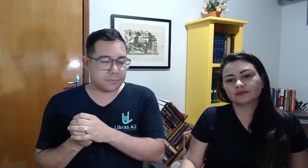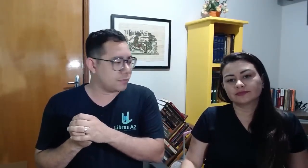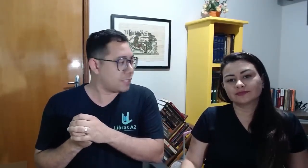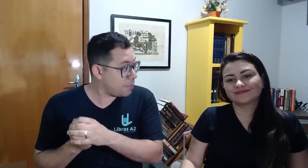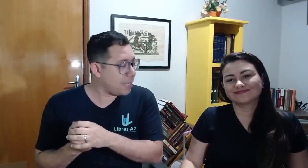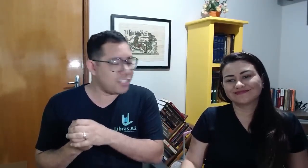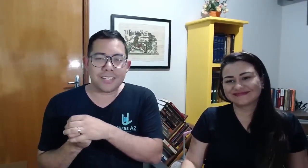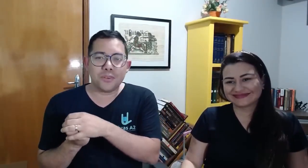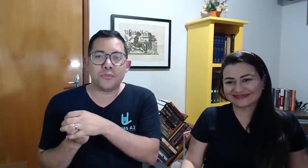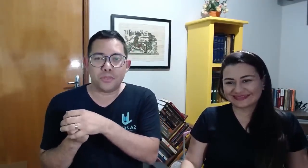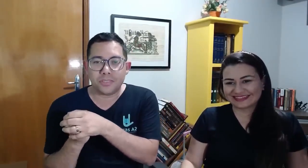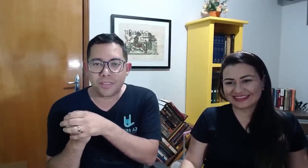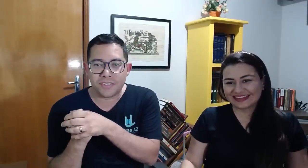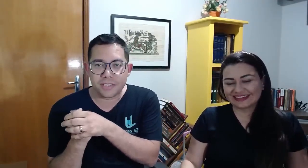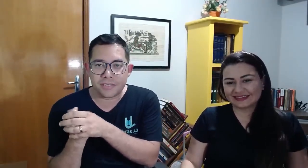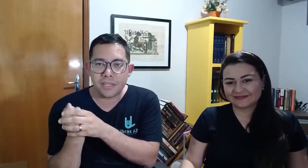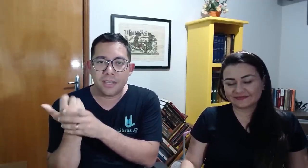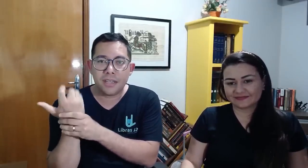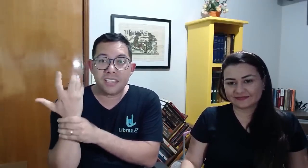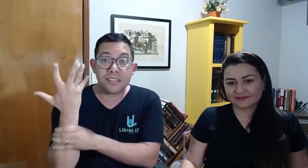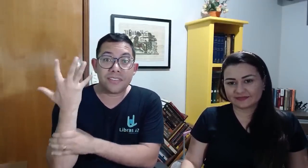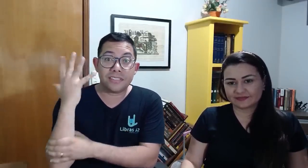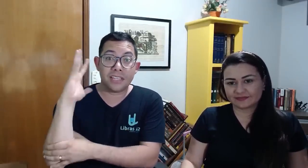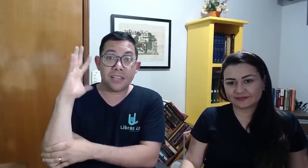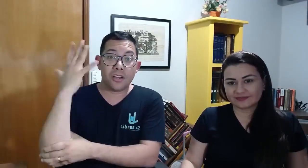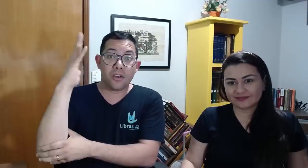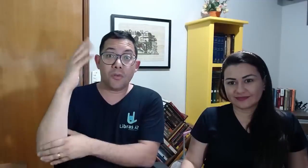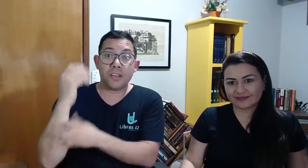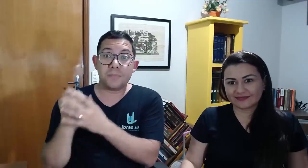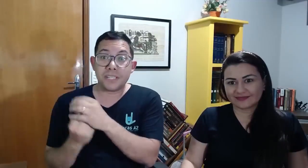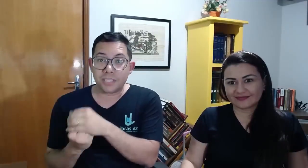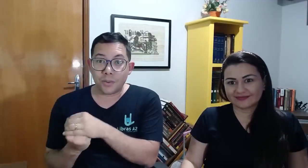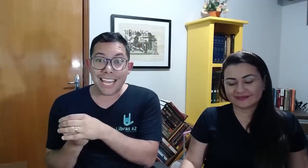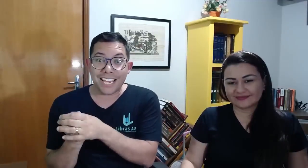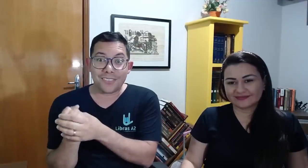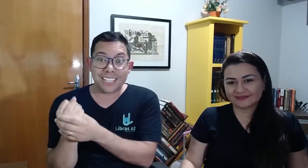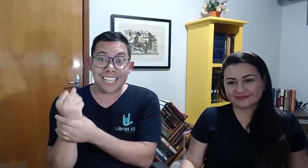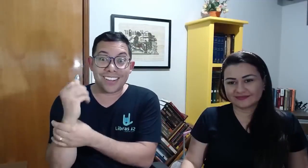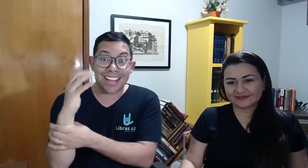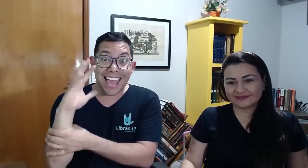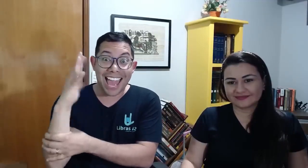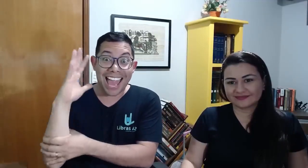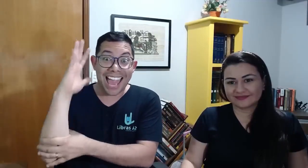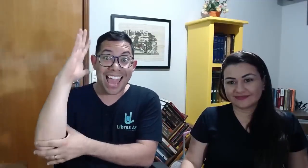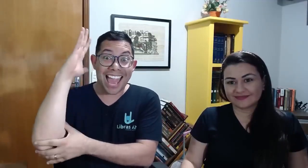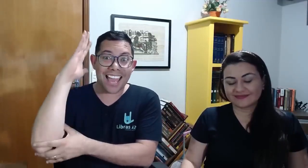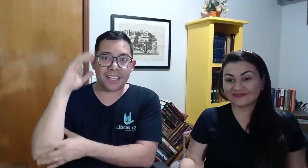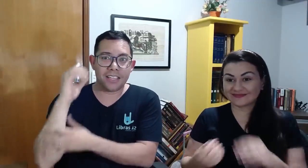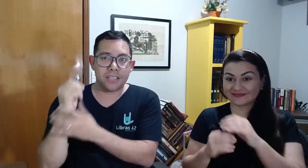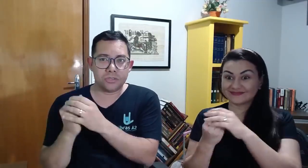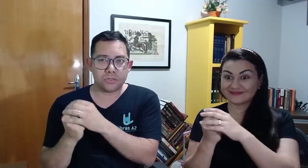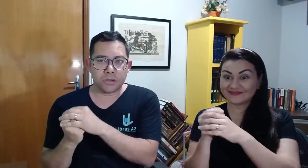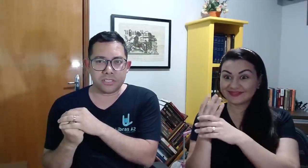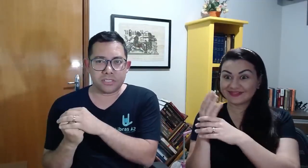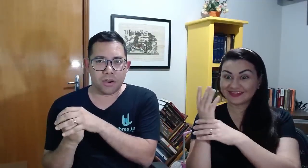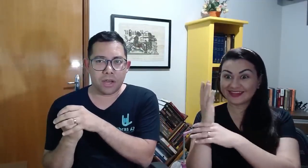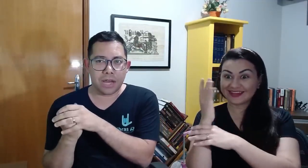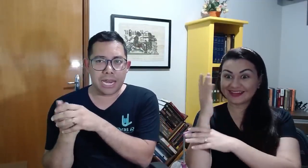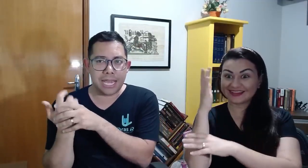a semente, né, dando fruto. Então você vai fazer assim e você vai fazer uma expressão alegre. Faz aí, ó. Isso, só você, ó. Alegre,